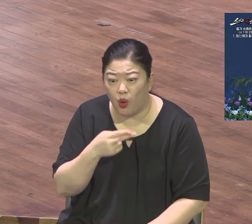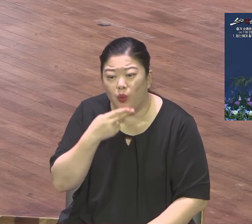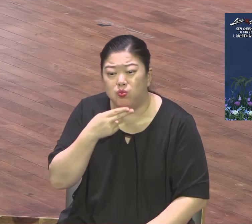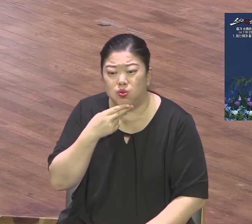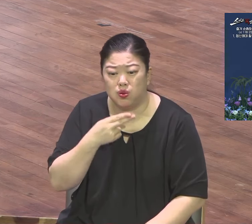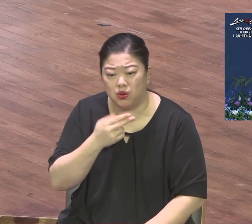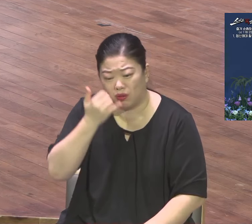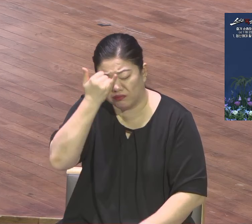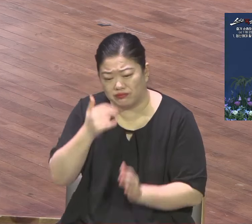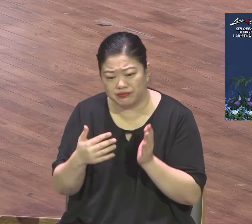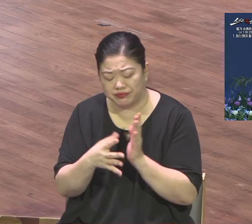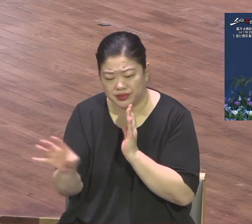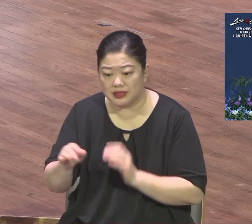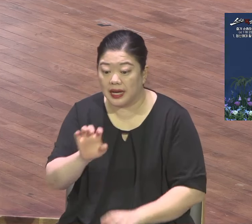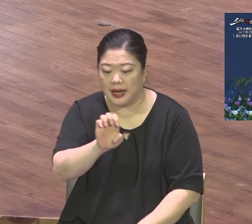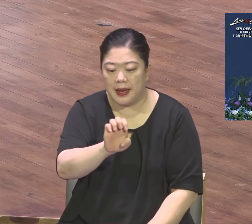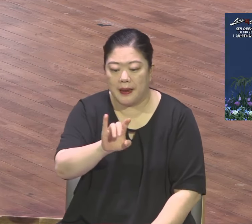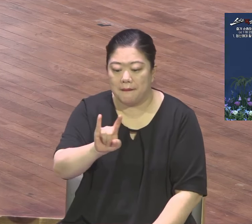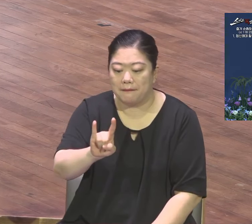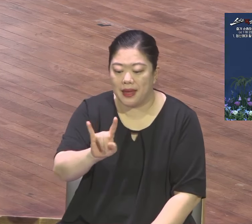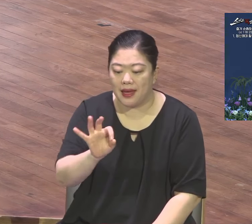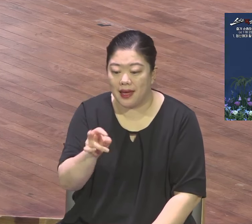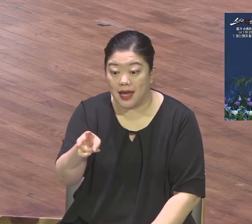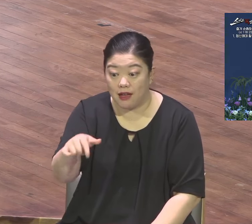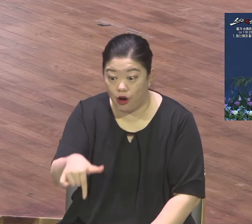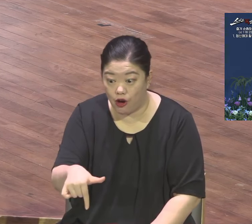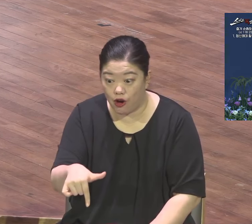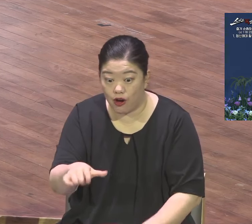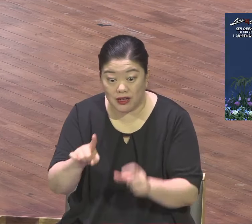이 패역이란 말은 히브리 말로 사라라고 합니다.